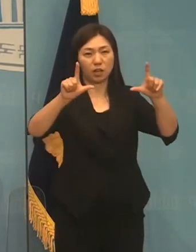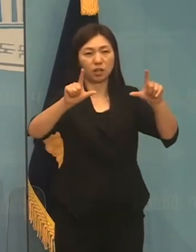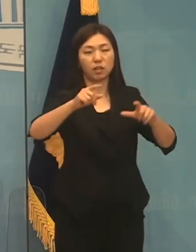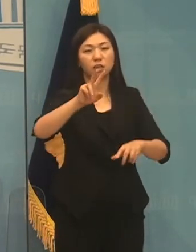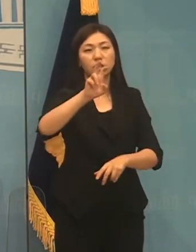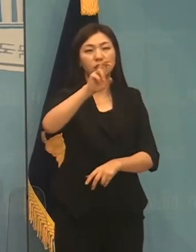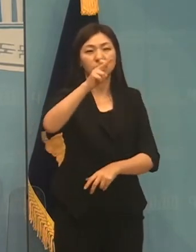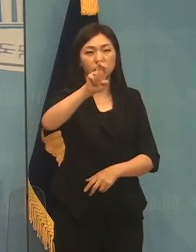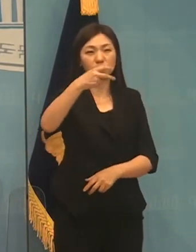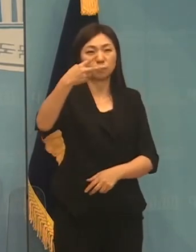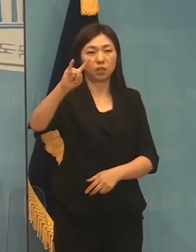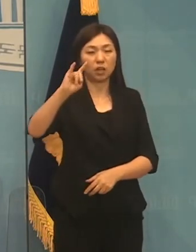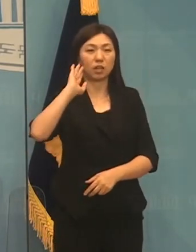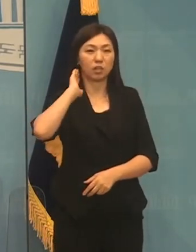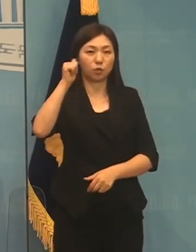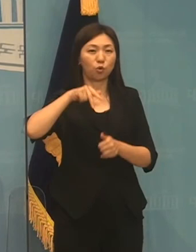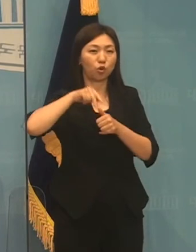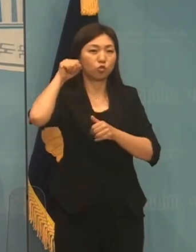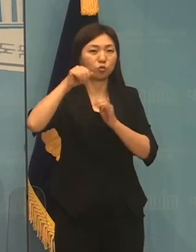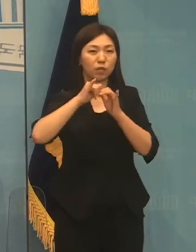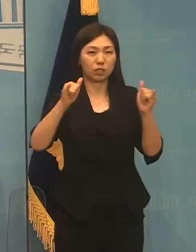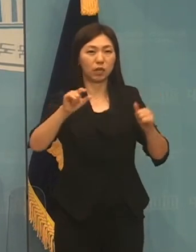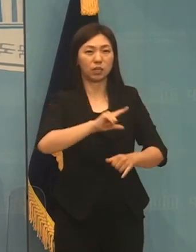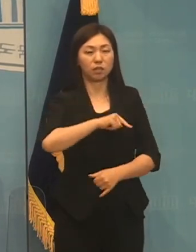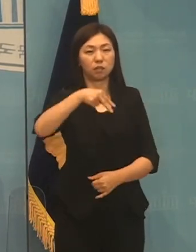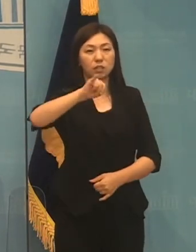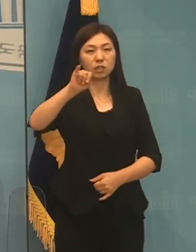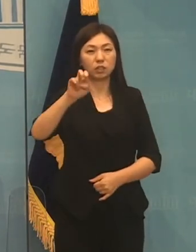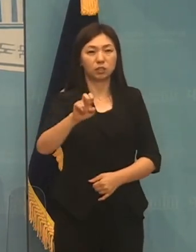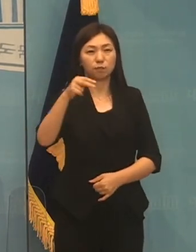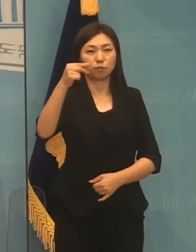대통령 선거 출마자 신동국 감사합니다.